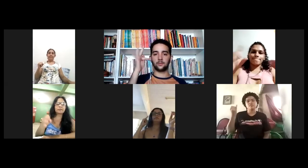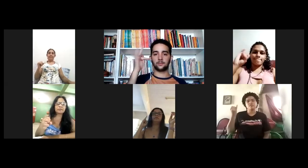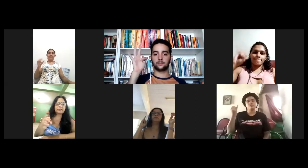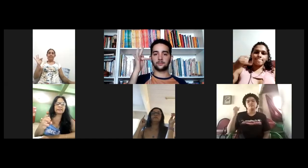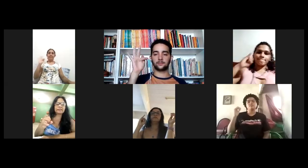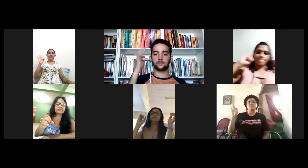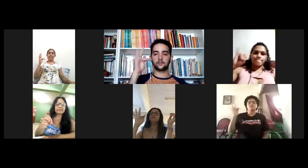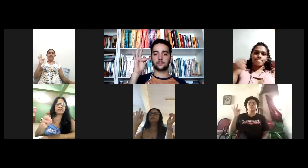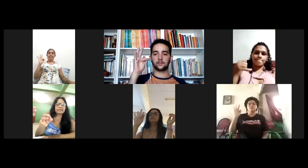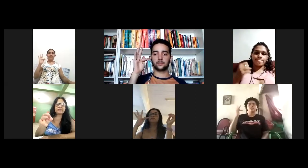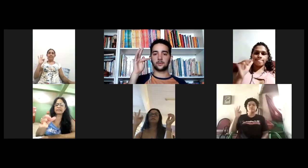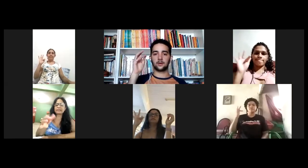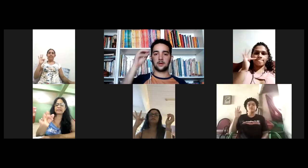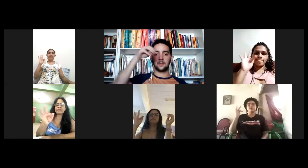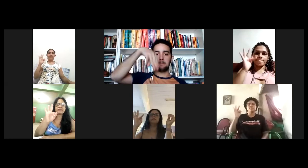fevereiro,